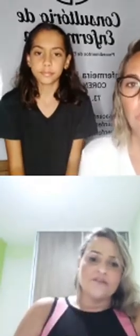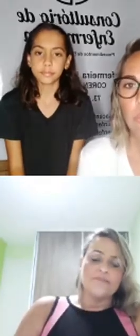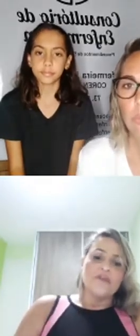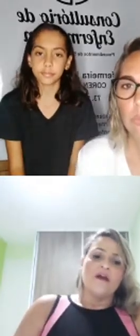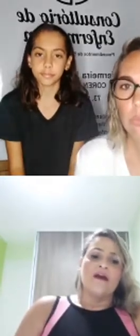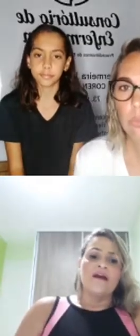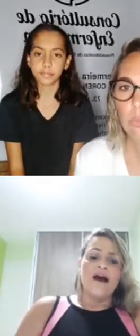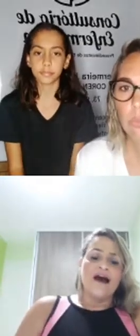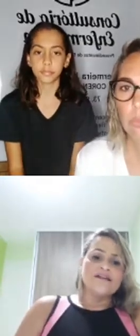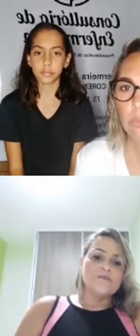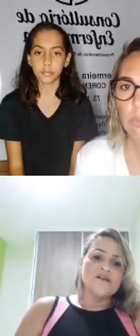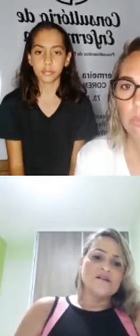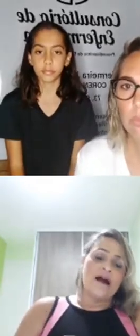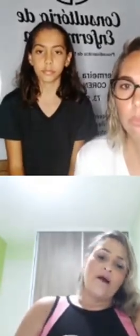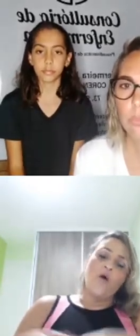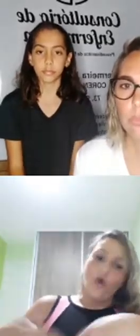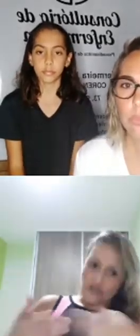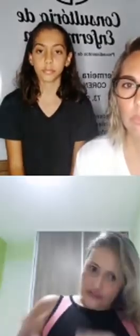verdade,